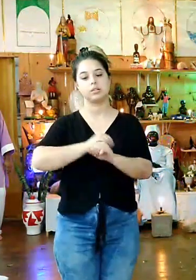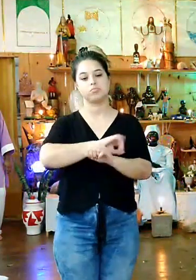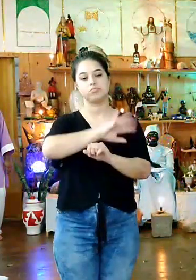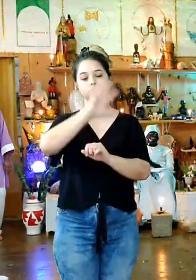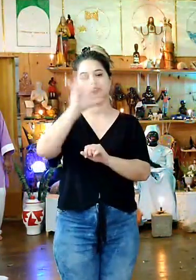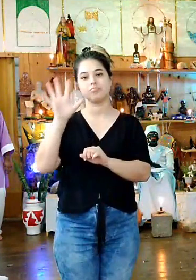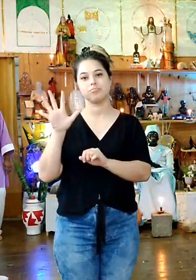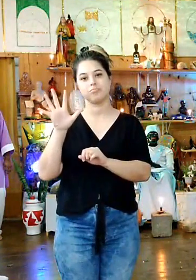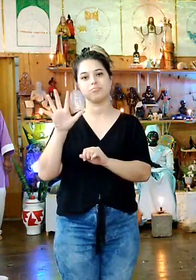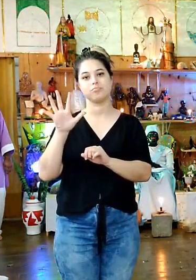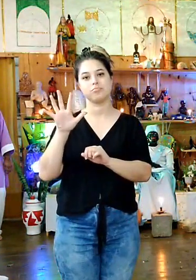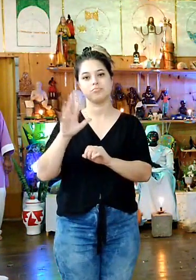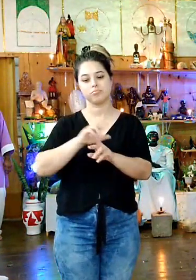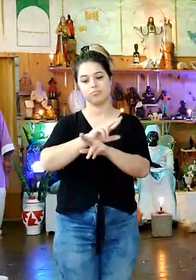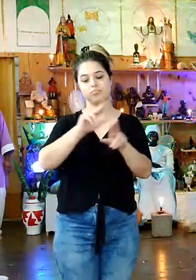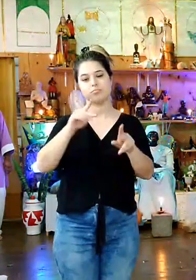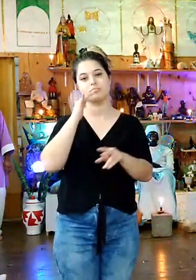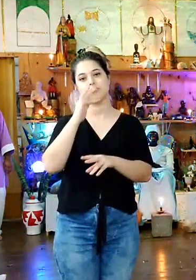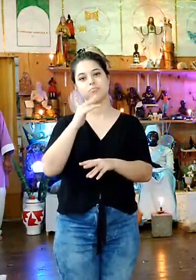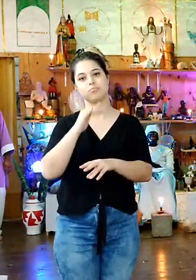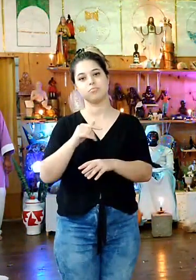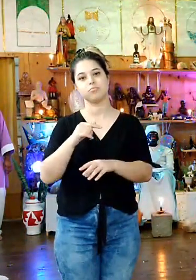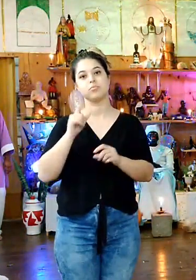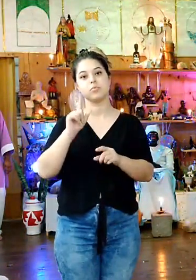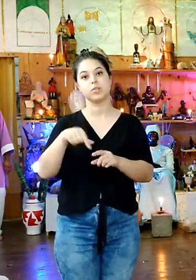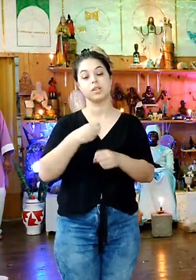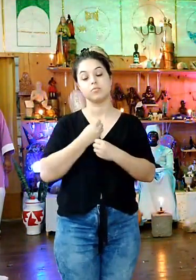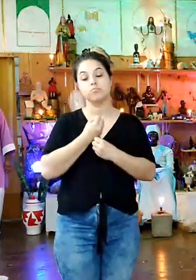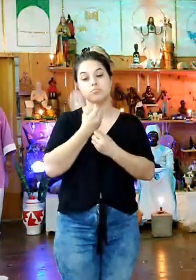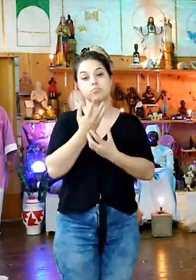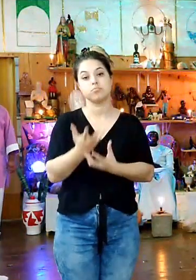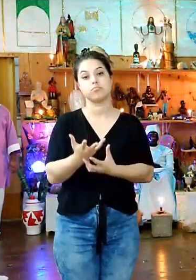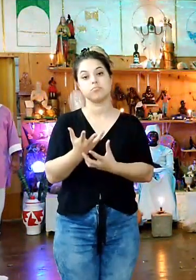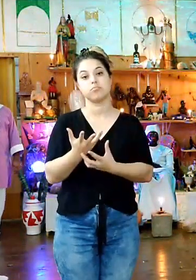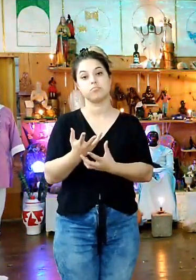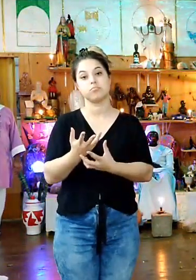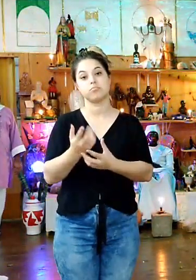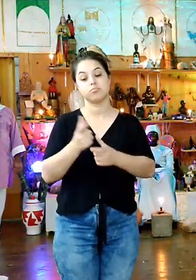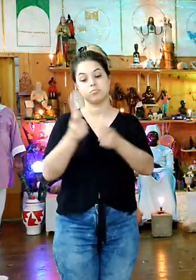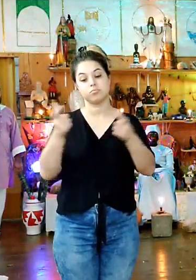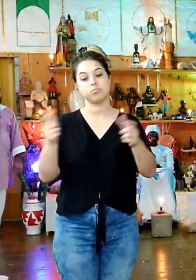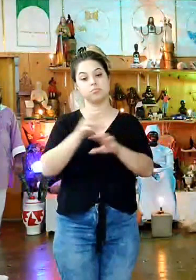arco-íris multicolorido, né? Expressando